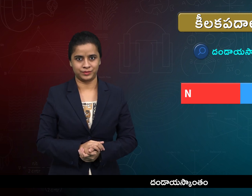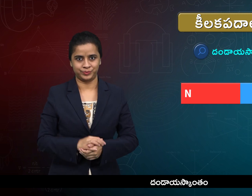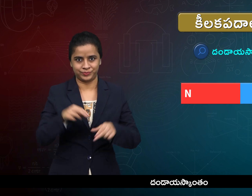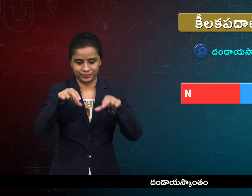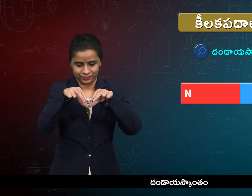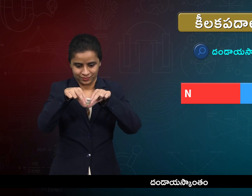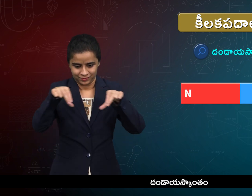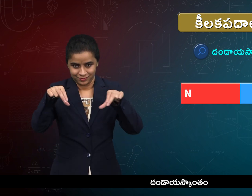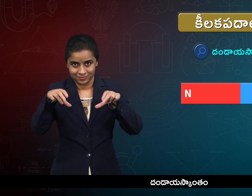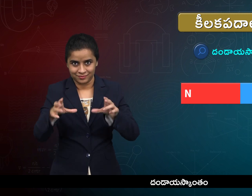దండాయస్కాంతం,